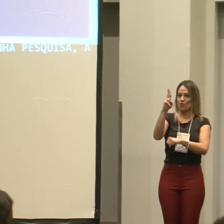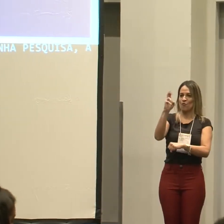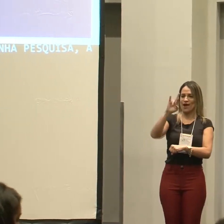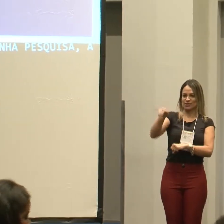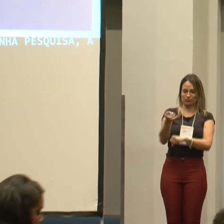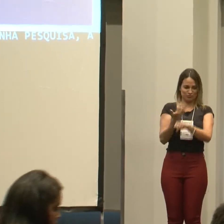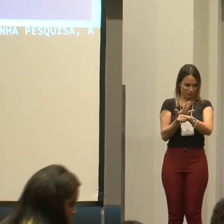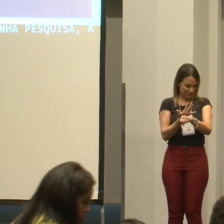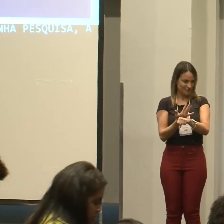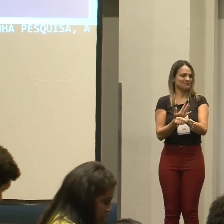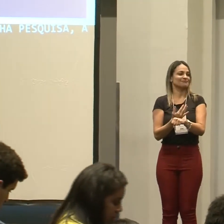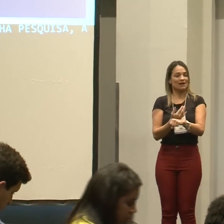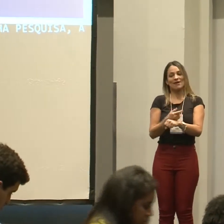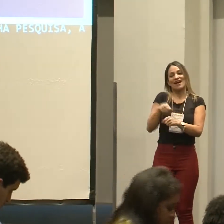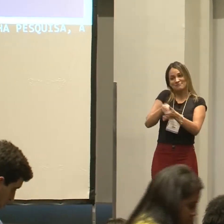lá da UERJ.